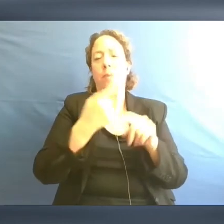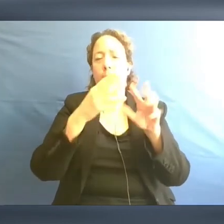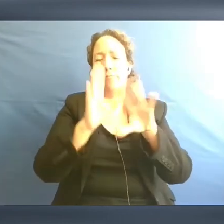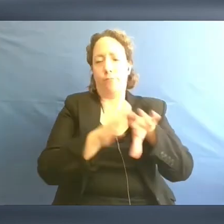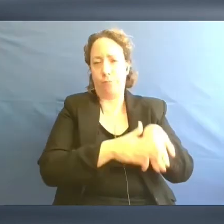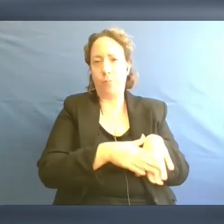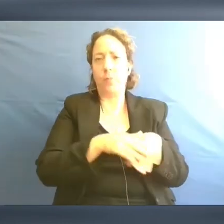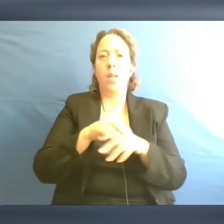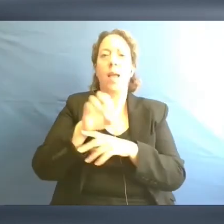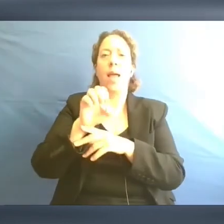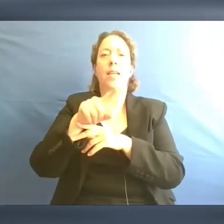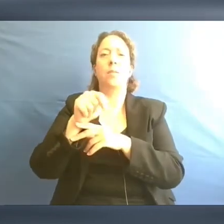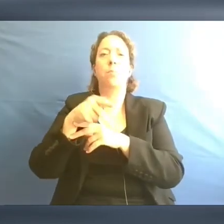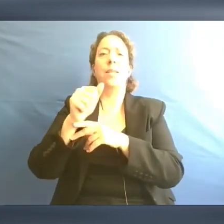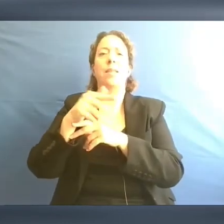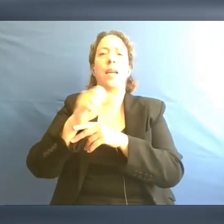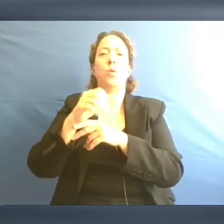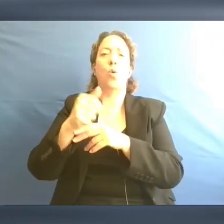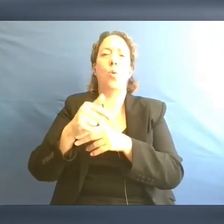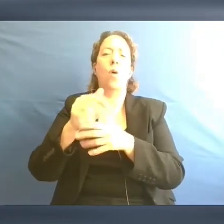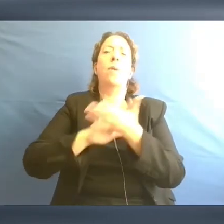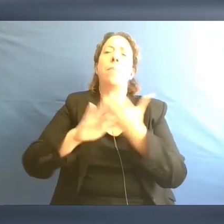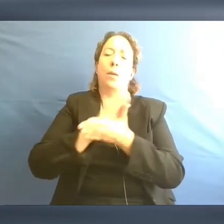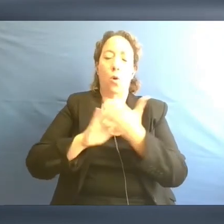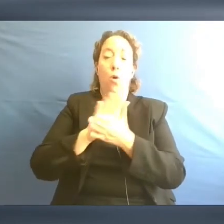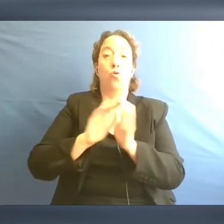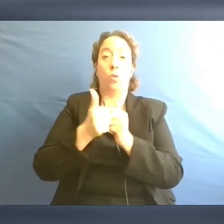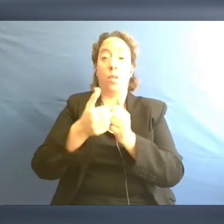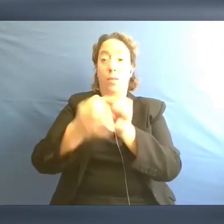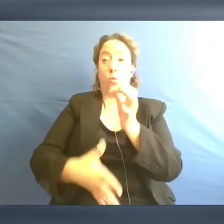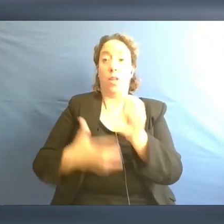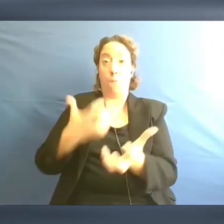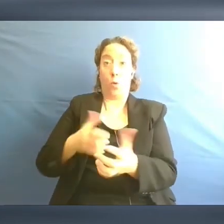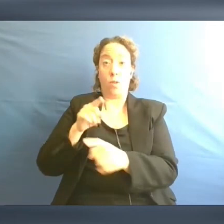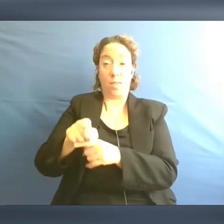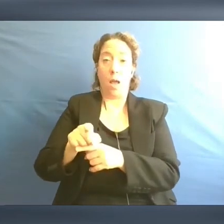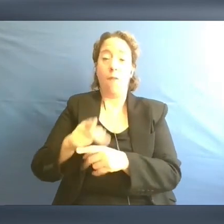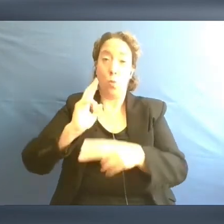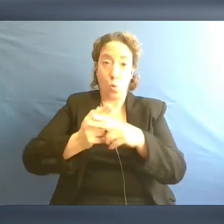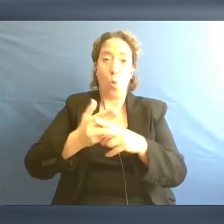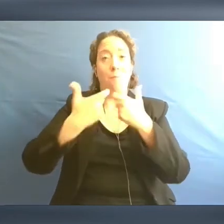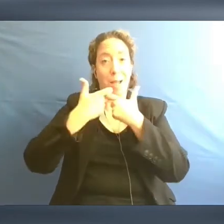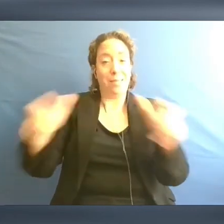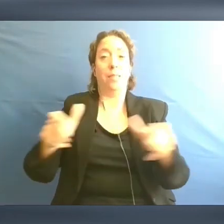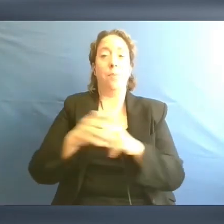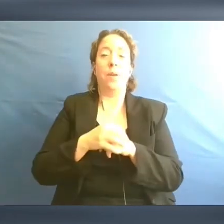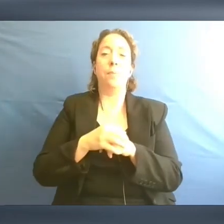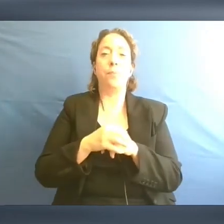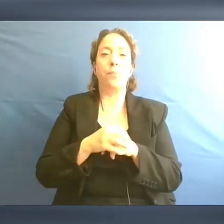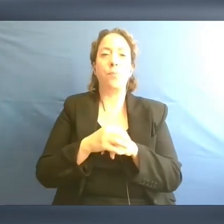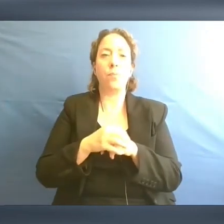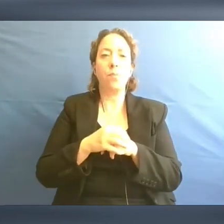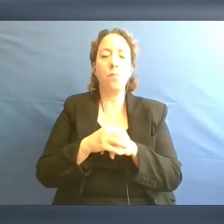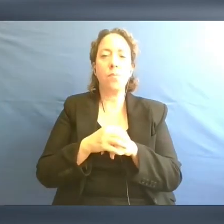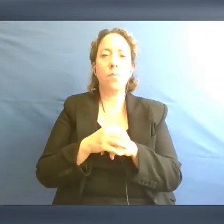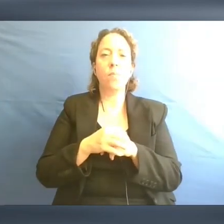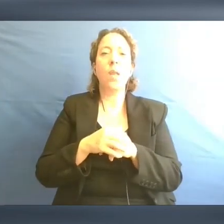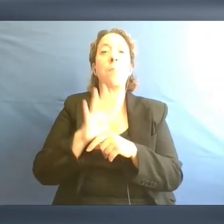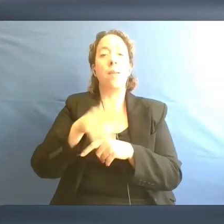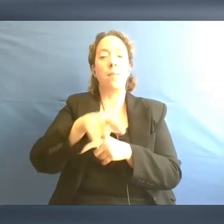c'est les résultats attendus, pardon, c'est juste d'avoir du coup un nom accessible. On a une assumption, c'est que le